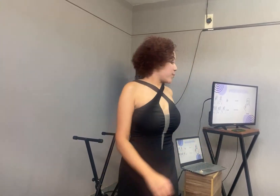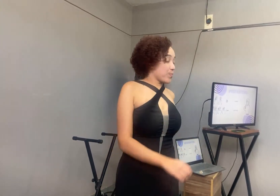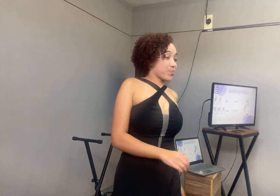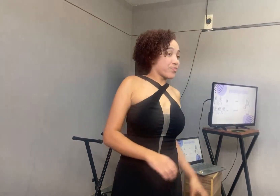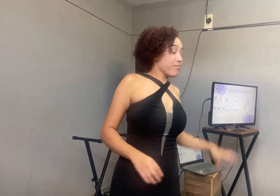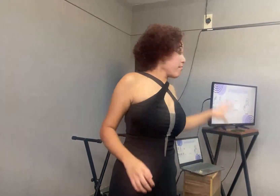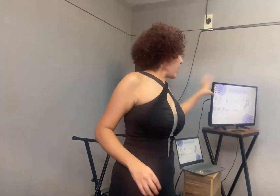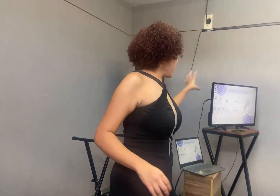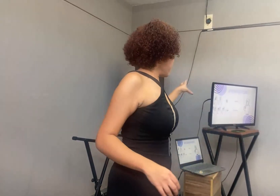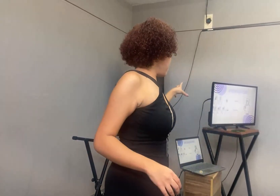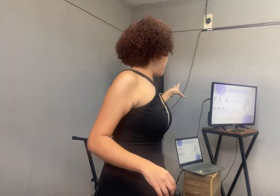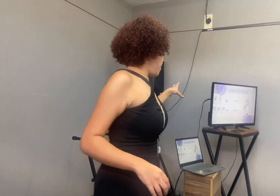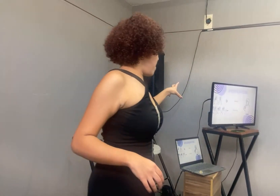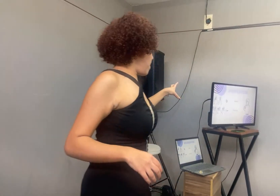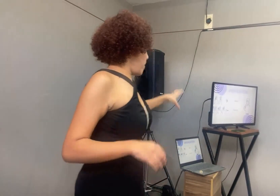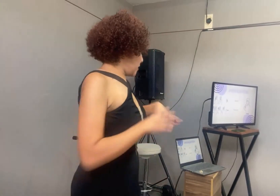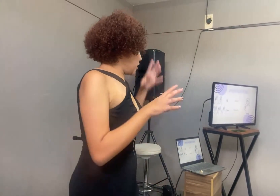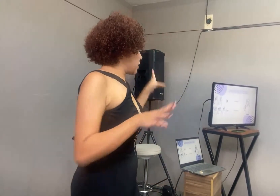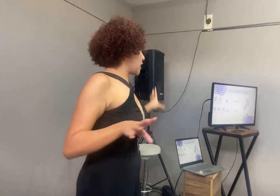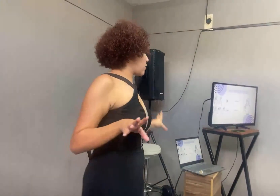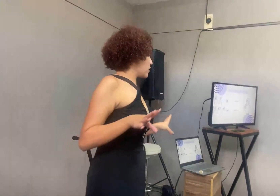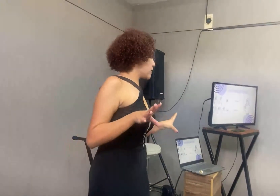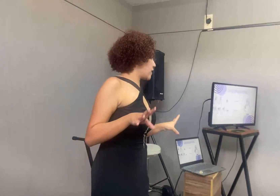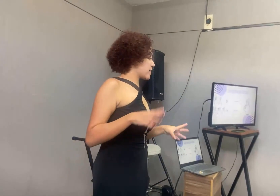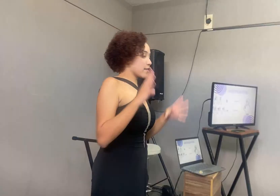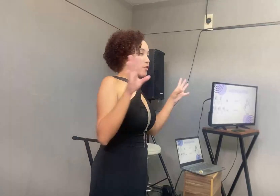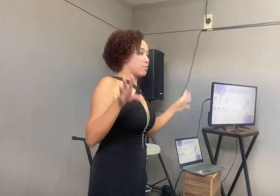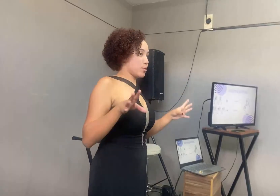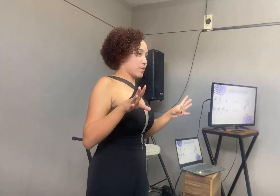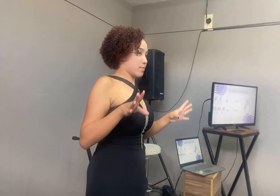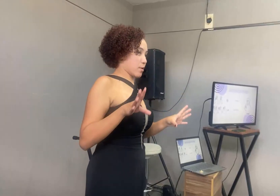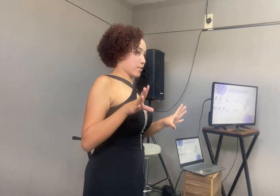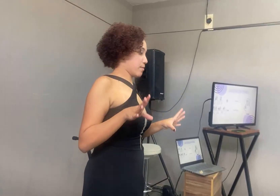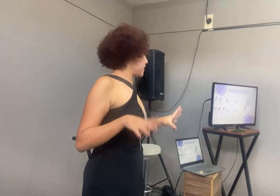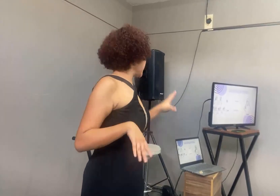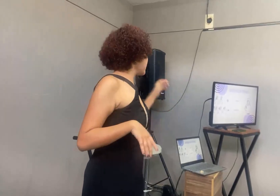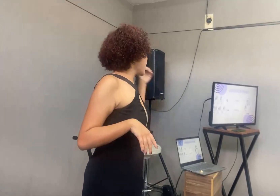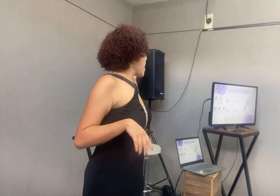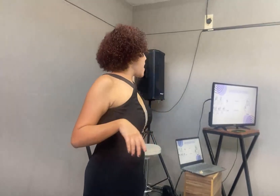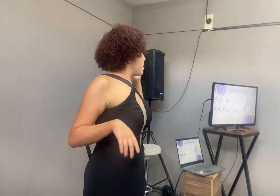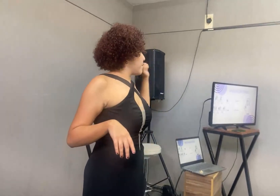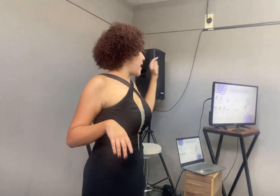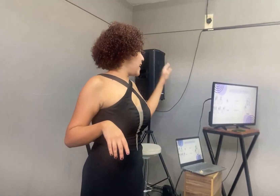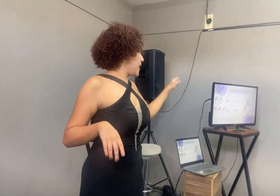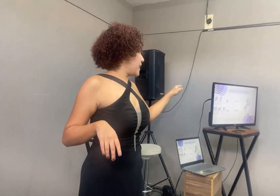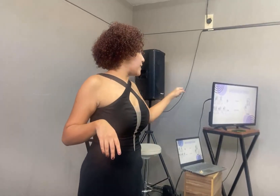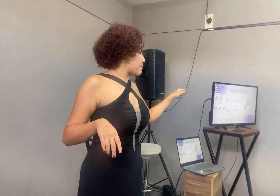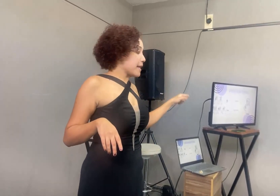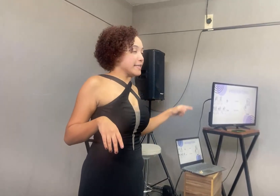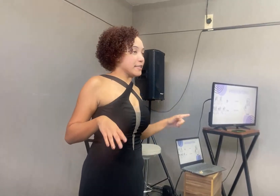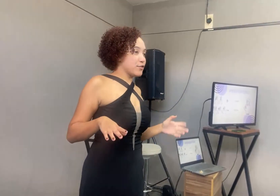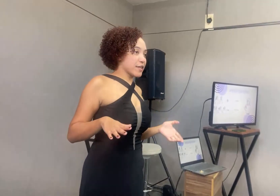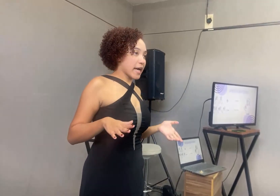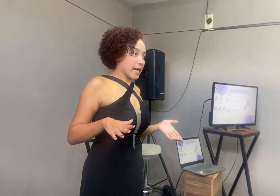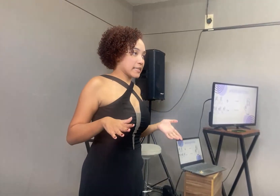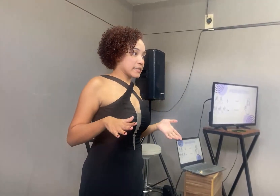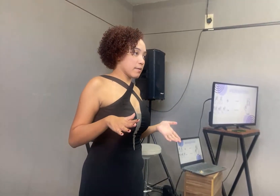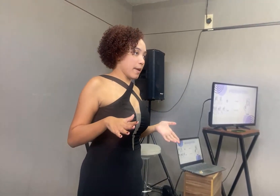Bom, a gente não está mais finalizando, que eu acho que depois não muito mais cedo, mas para identificar